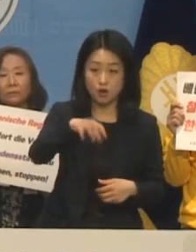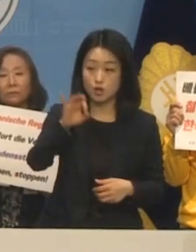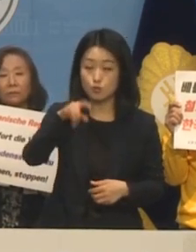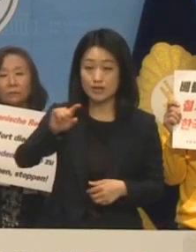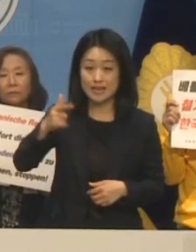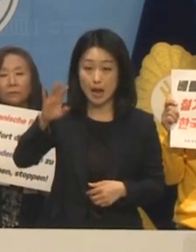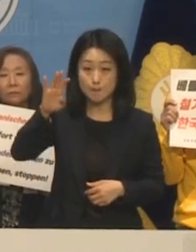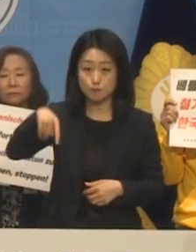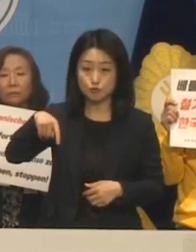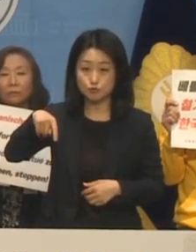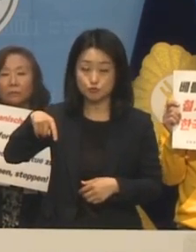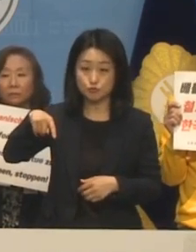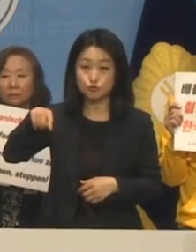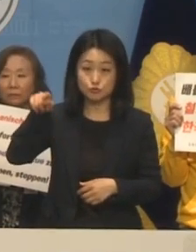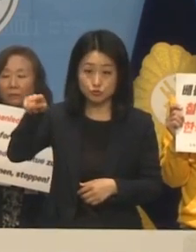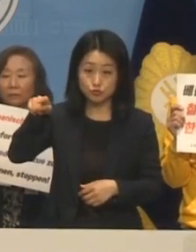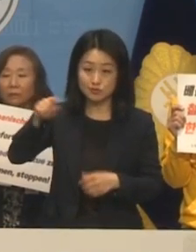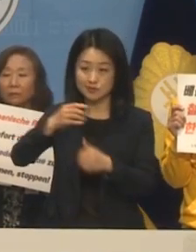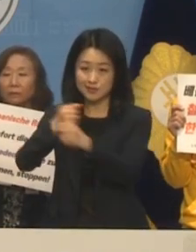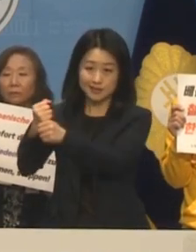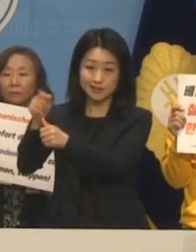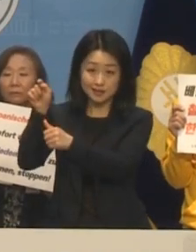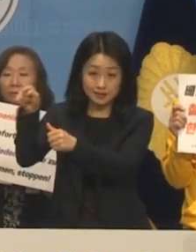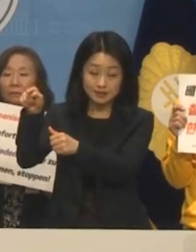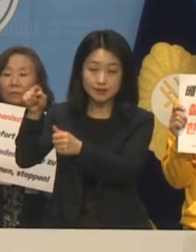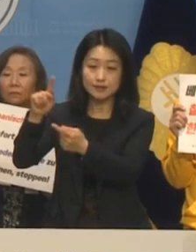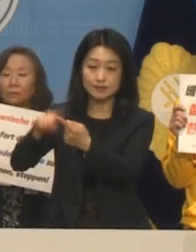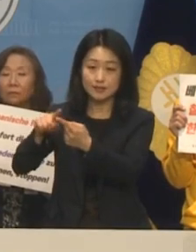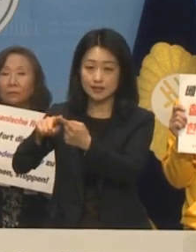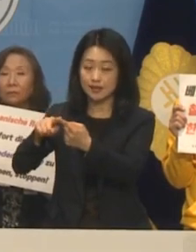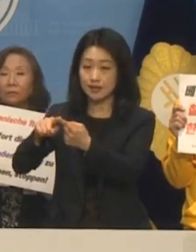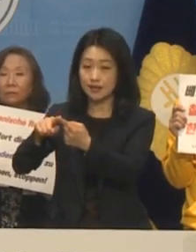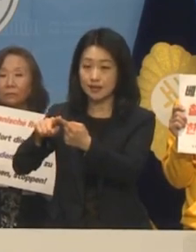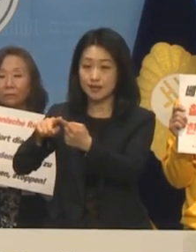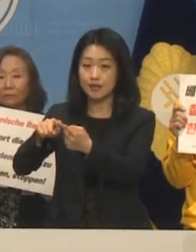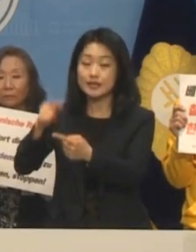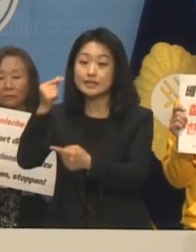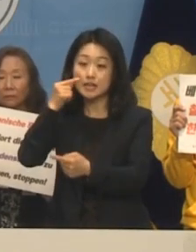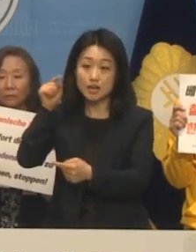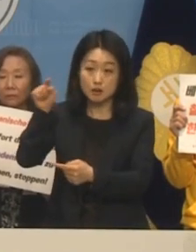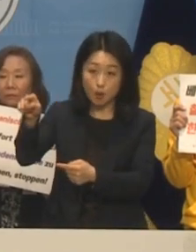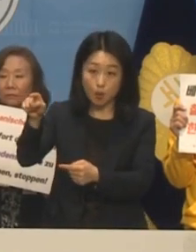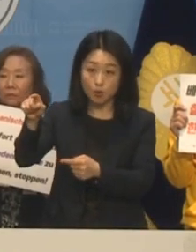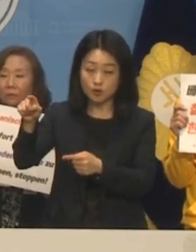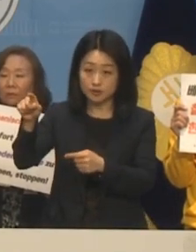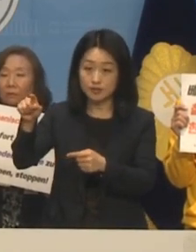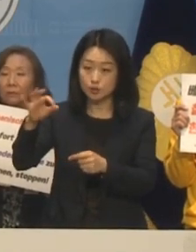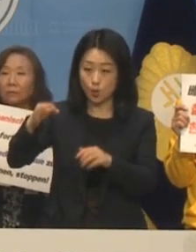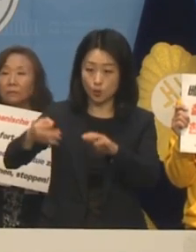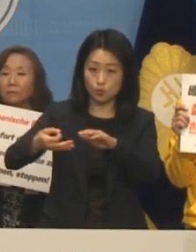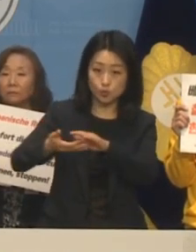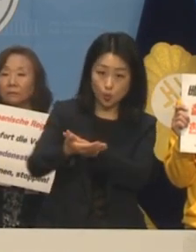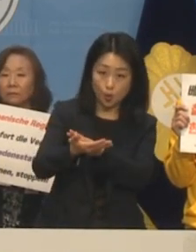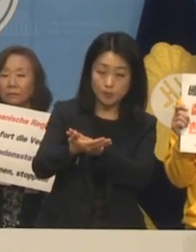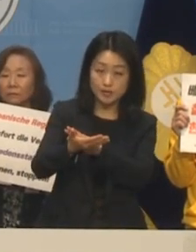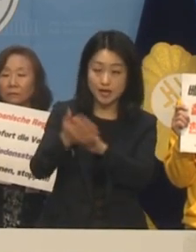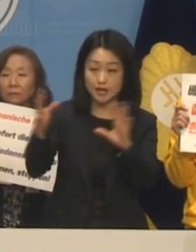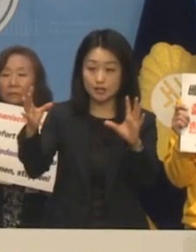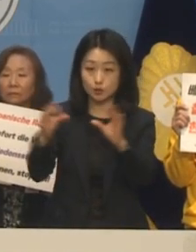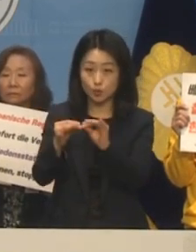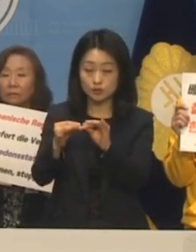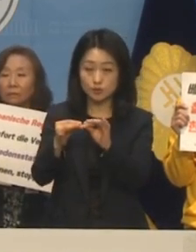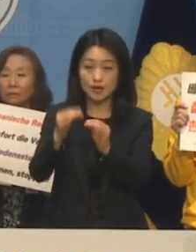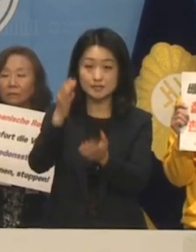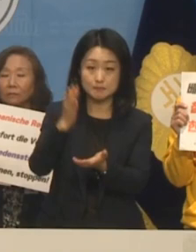위안부 가해 국가로서의 범죄를 지우려는 일본의 로비에 동조하지 않도록 피해자들의 인권 회복을 위한